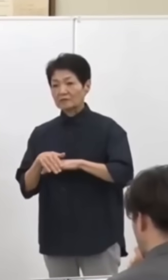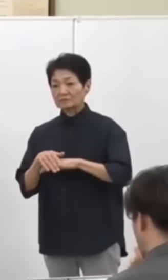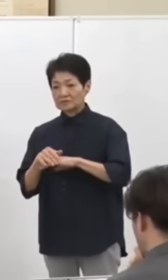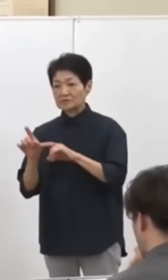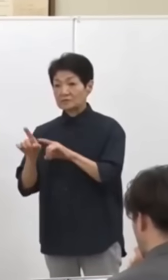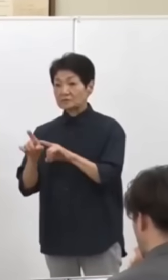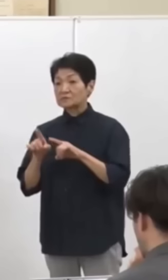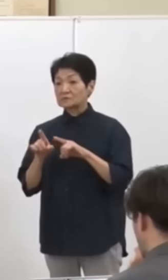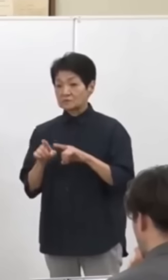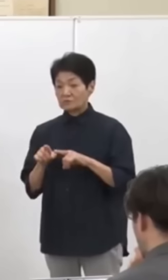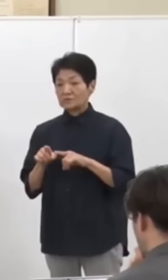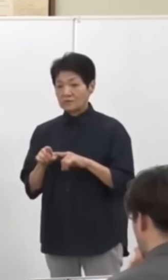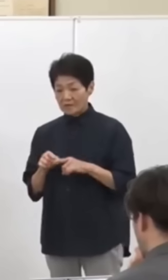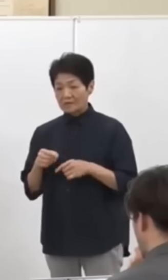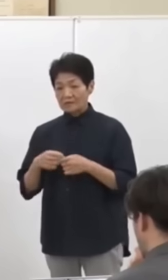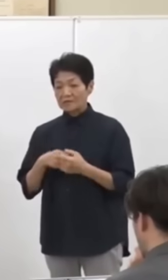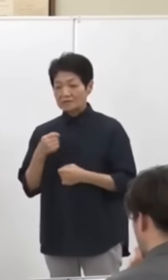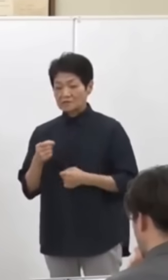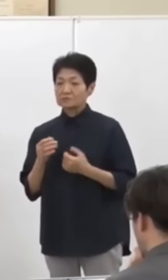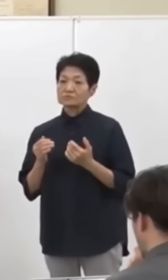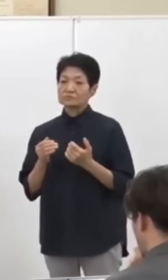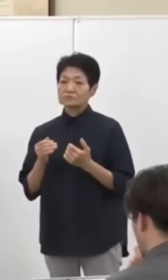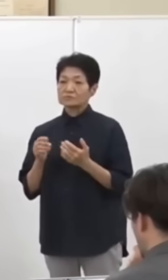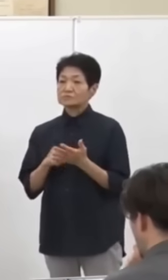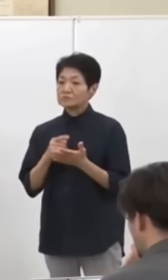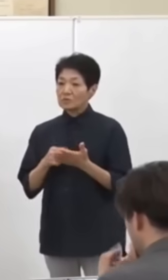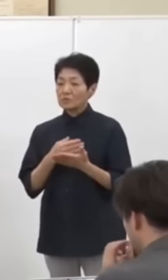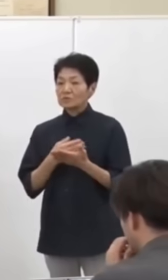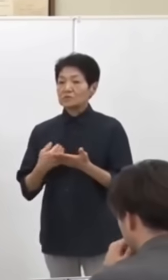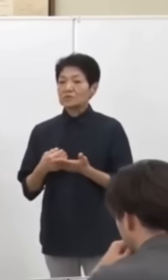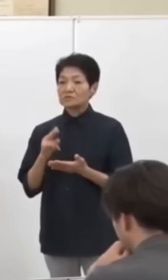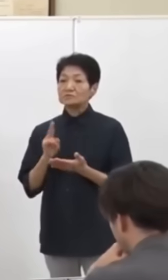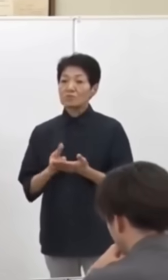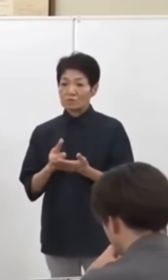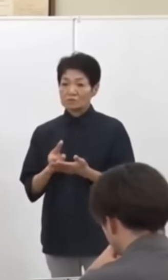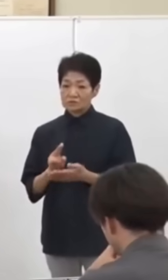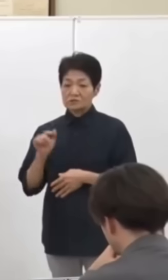に遂行できるように、府市としても、そして国とし